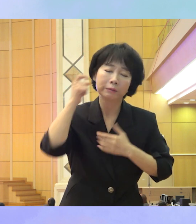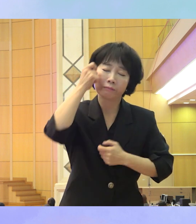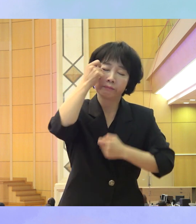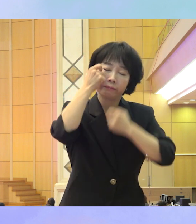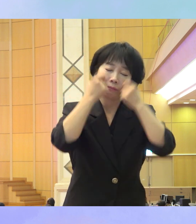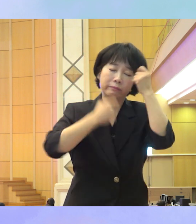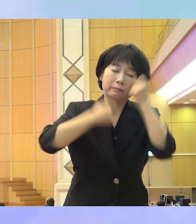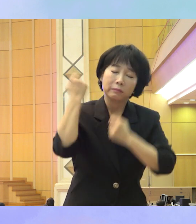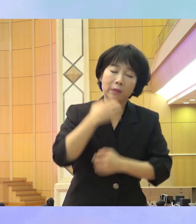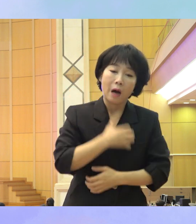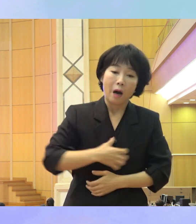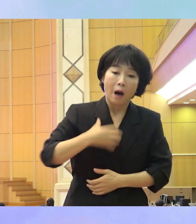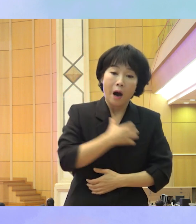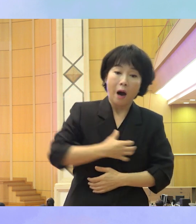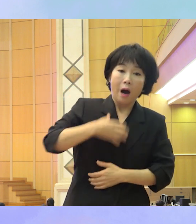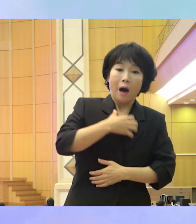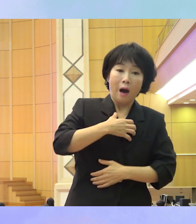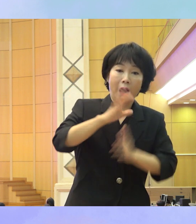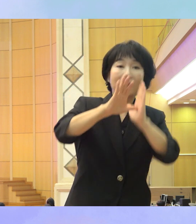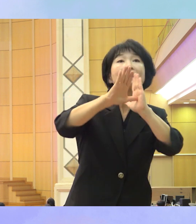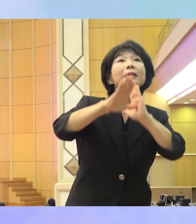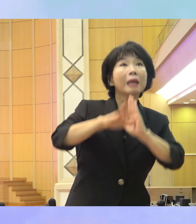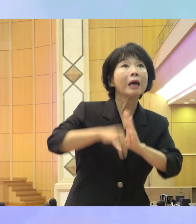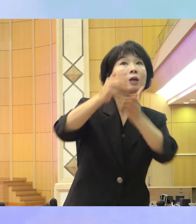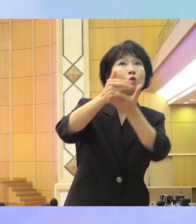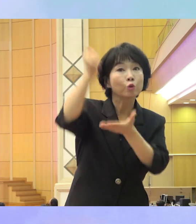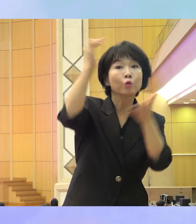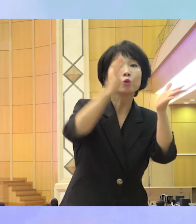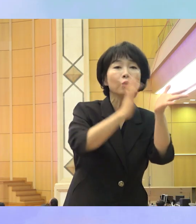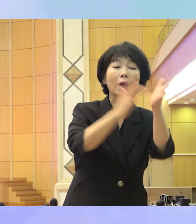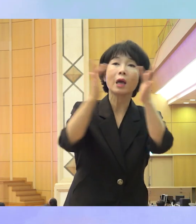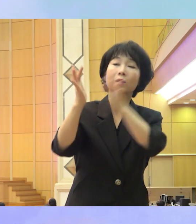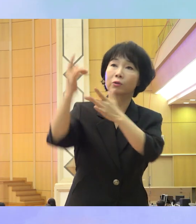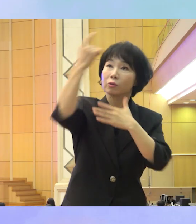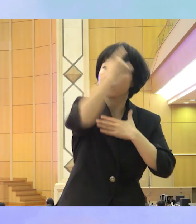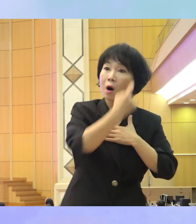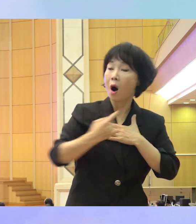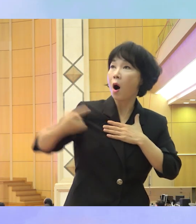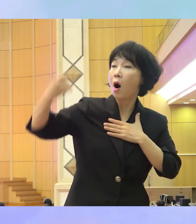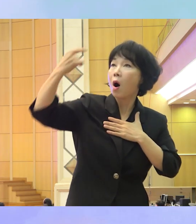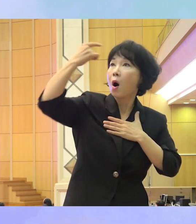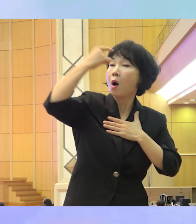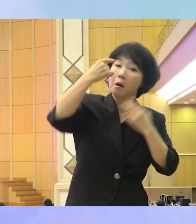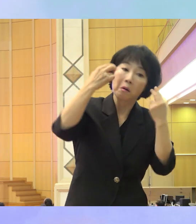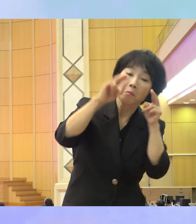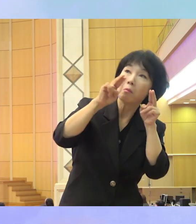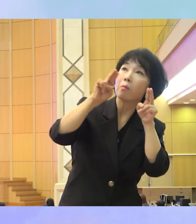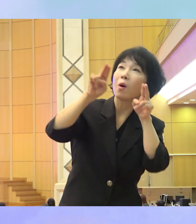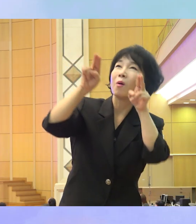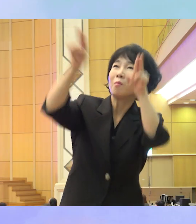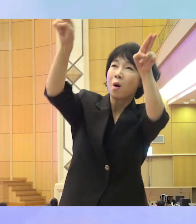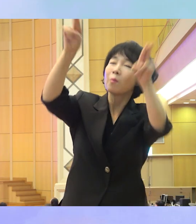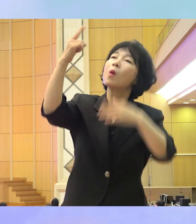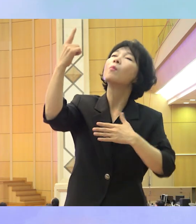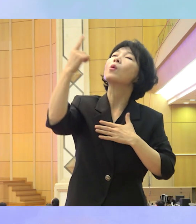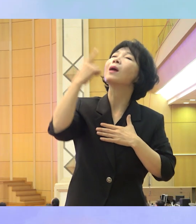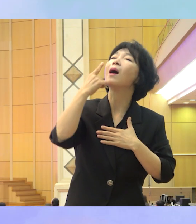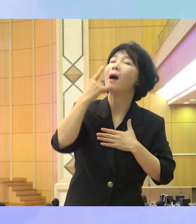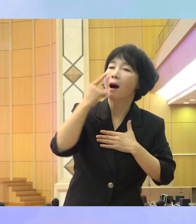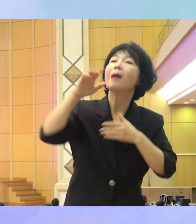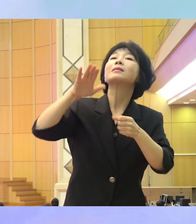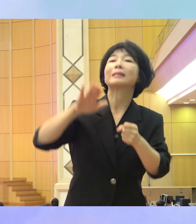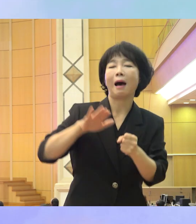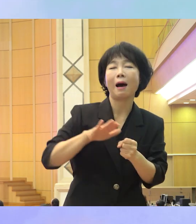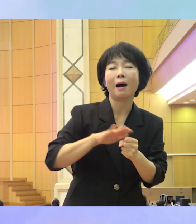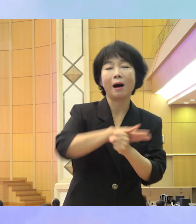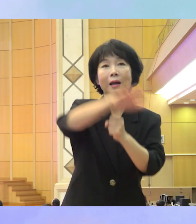맡겨라. 슬플 때에 주님의 얼굴 보라.